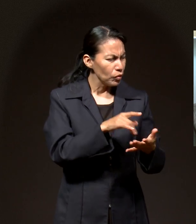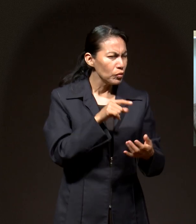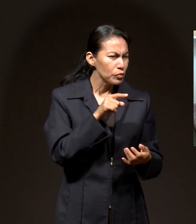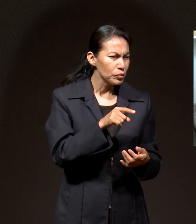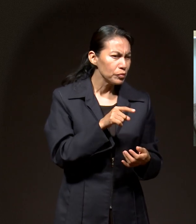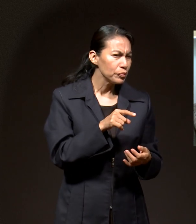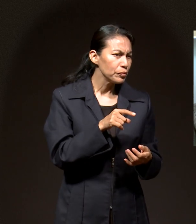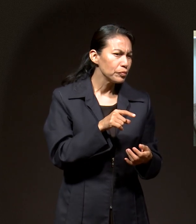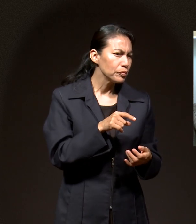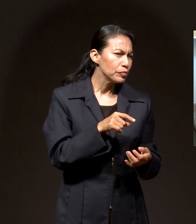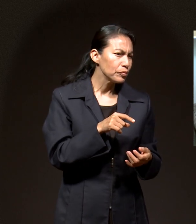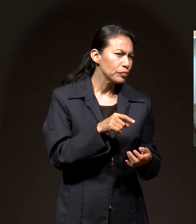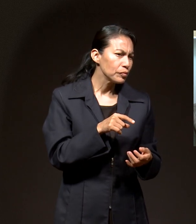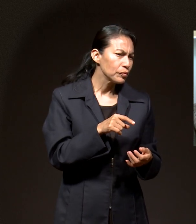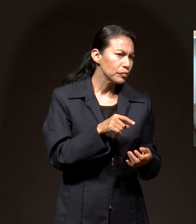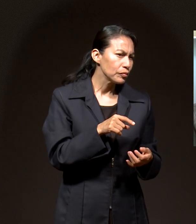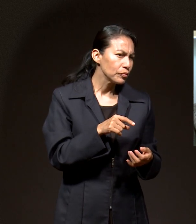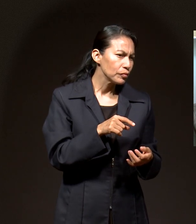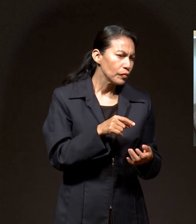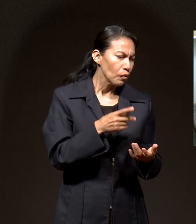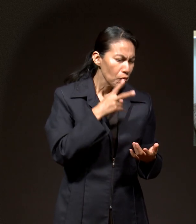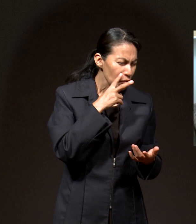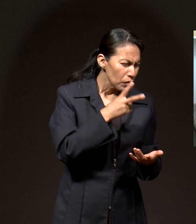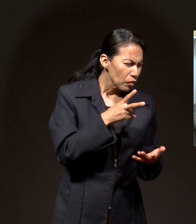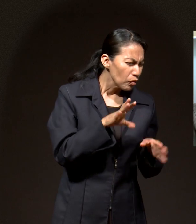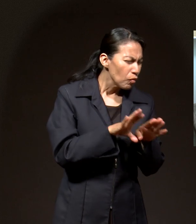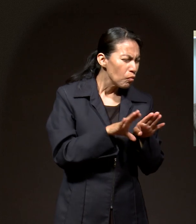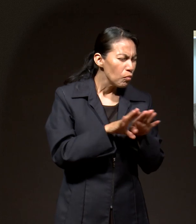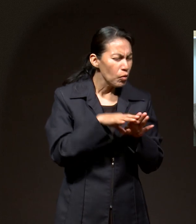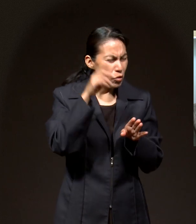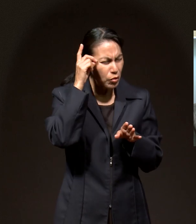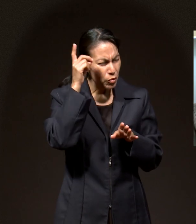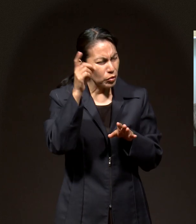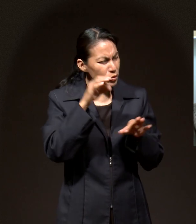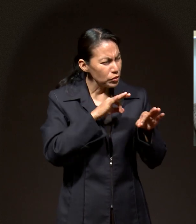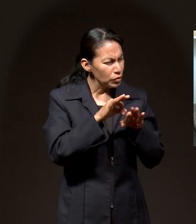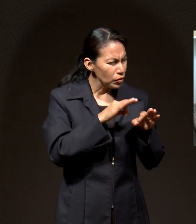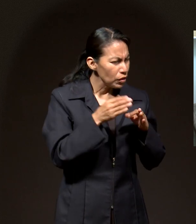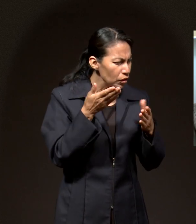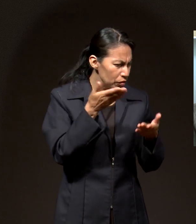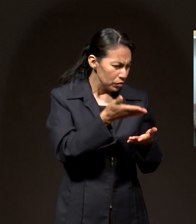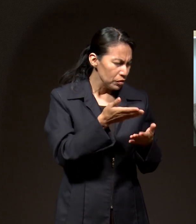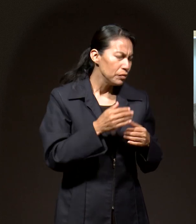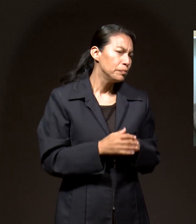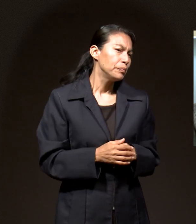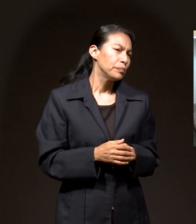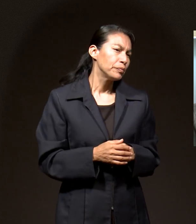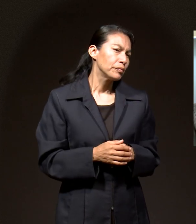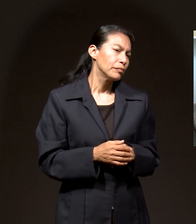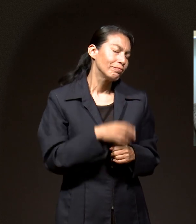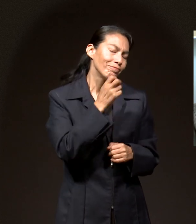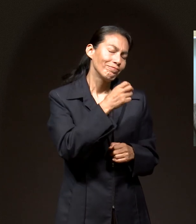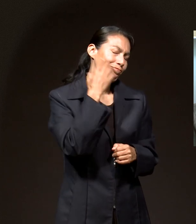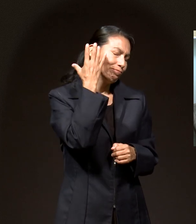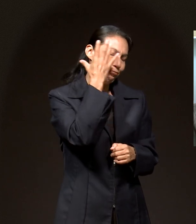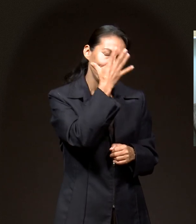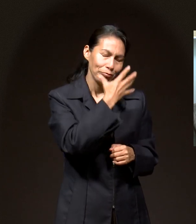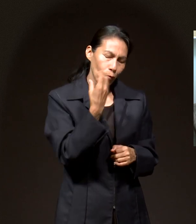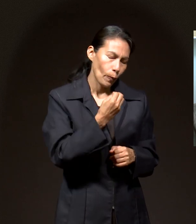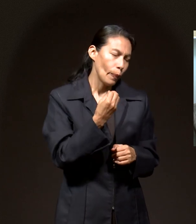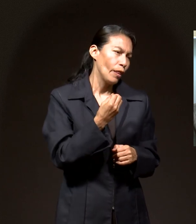a través de tu influencia y colaboración. Has visto cómo Dios está trabajando allí, ¿no?